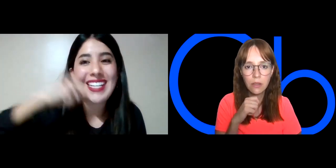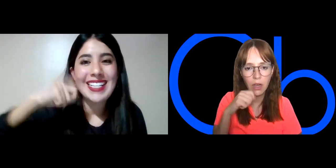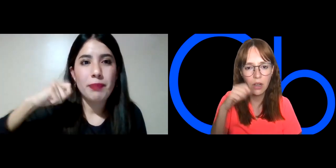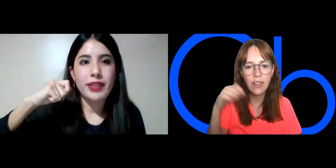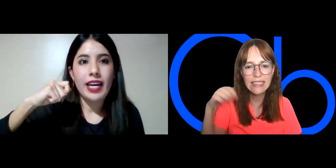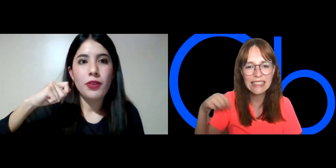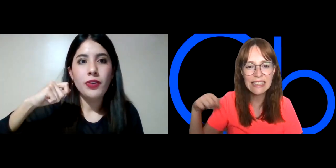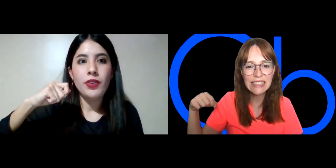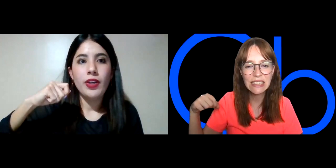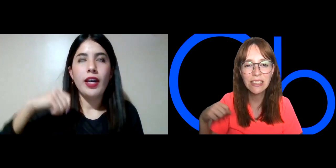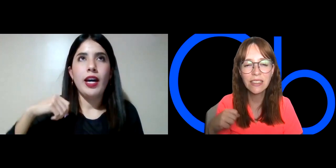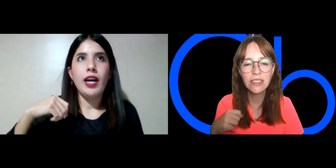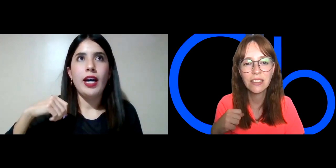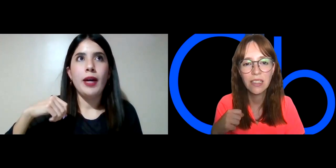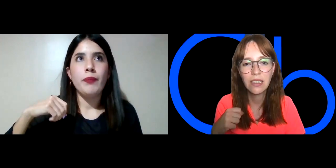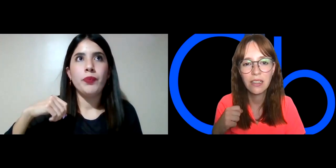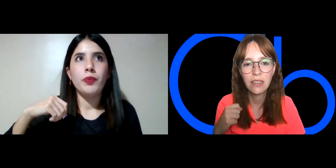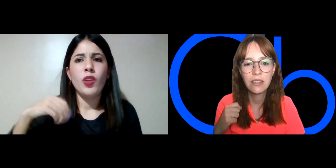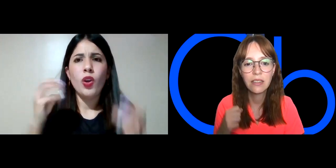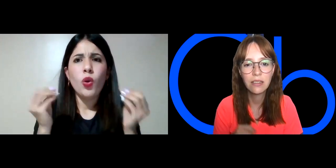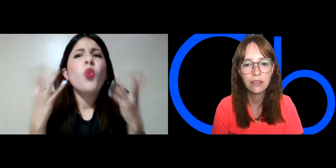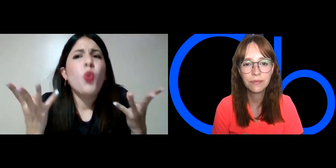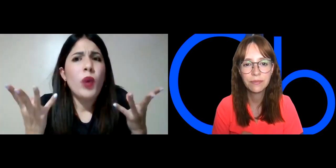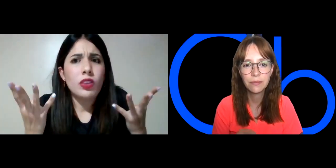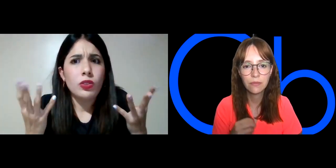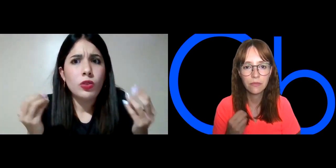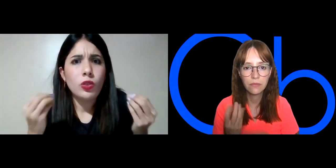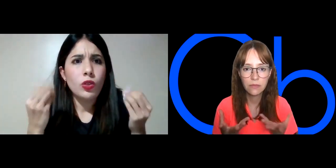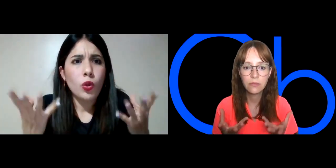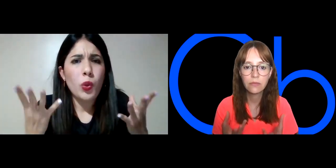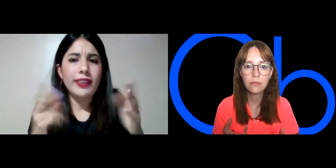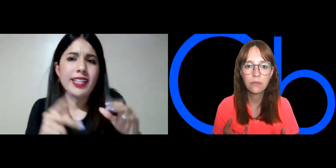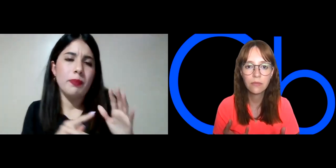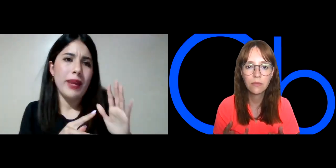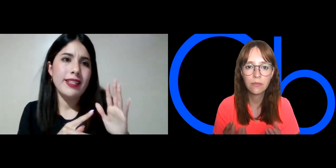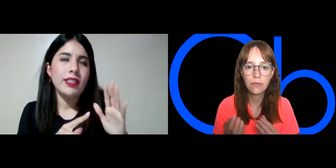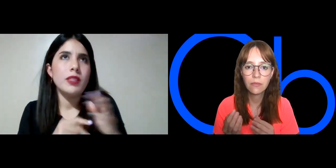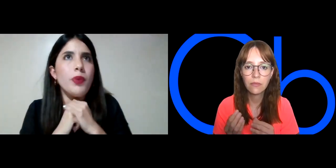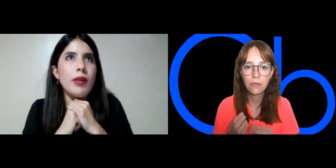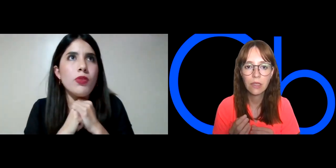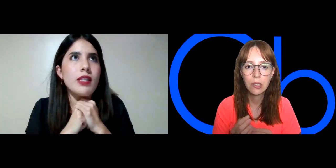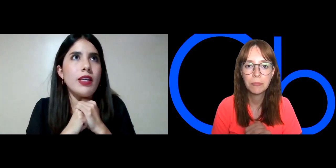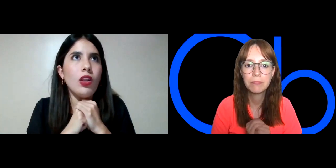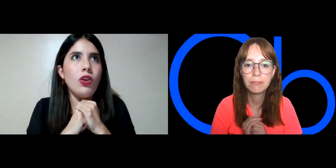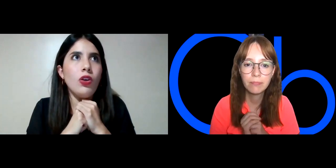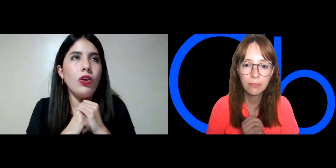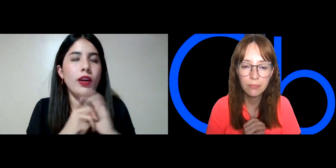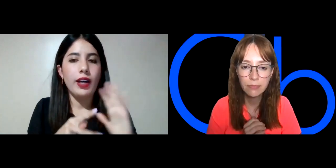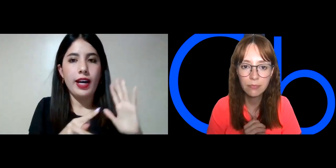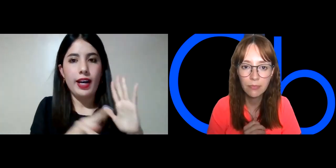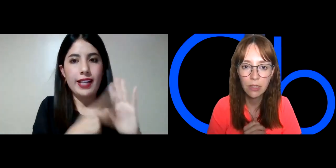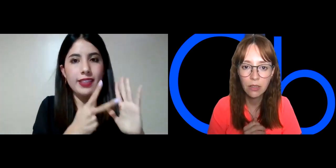cepillamos. Oh, Cepillado, ujú. ¿cuánto? cuántas veces podemos